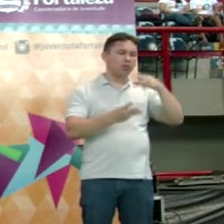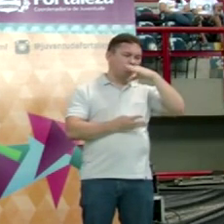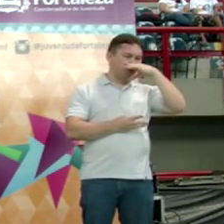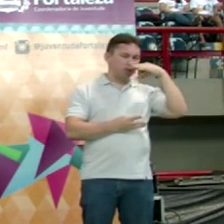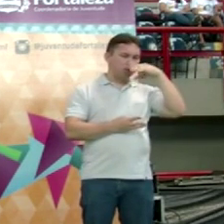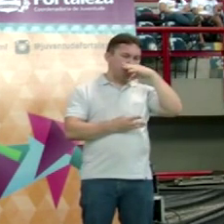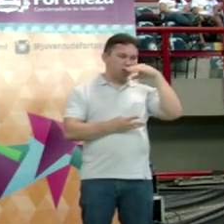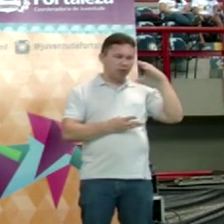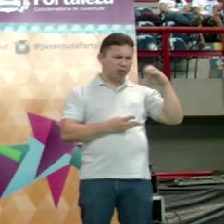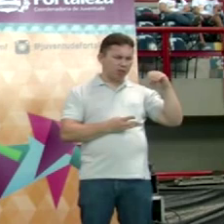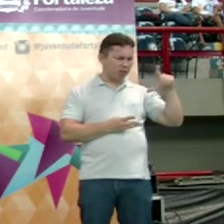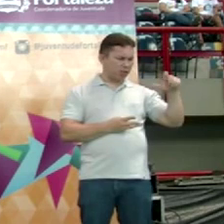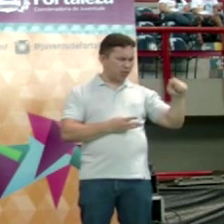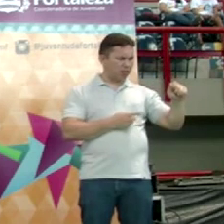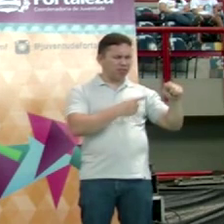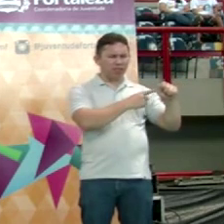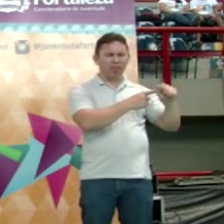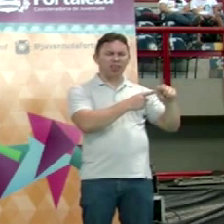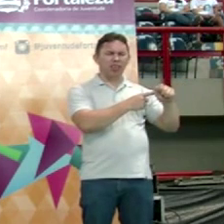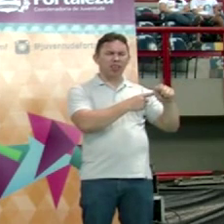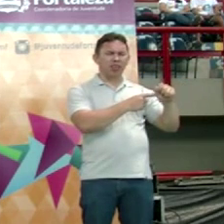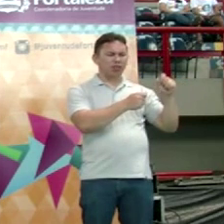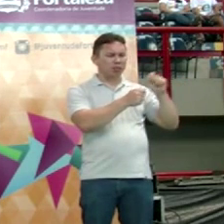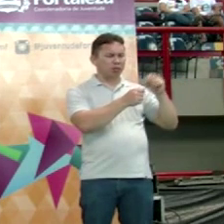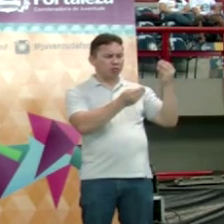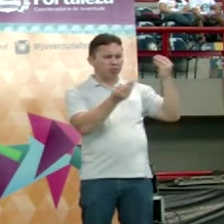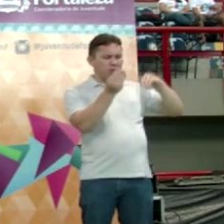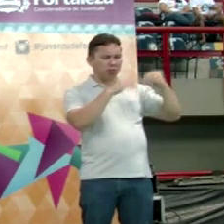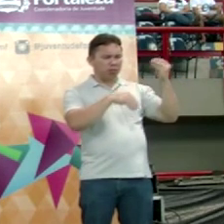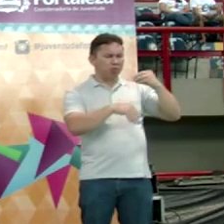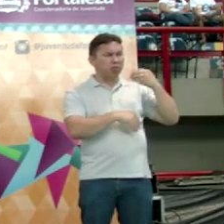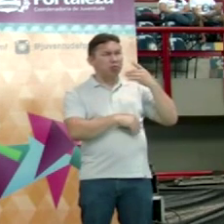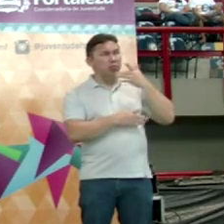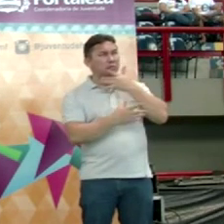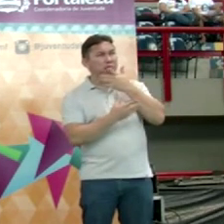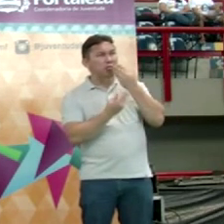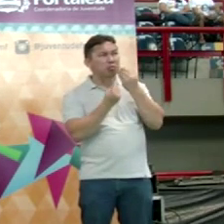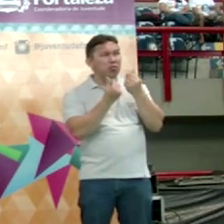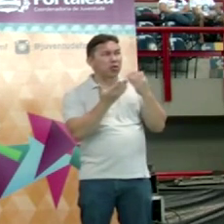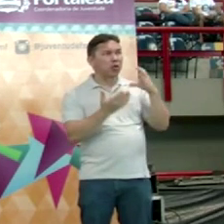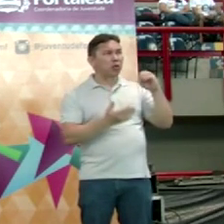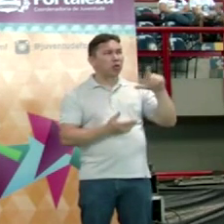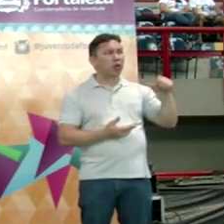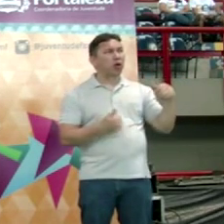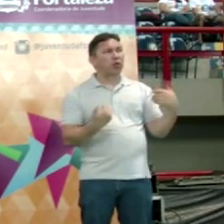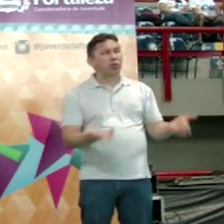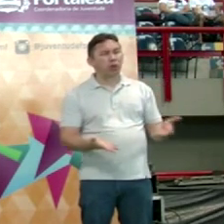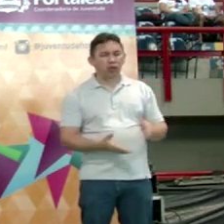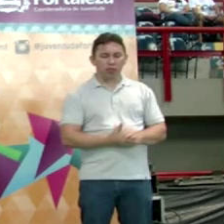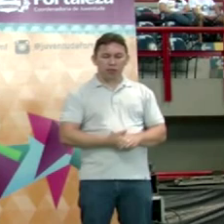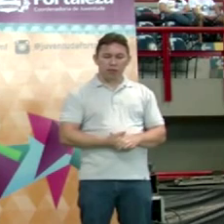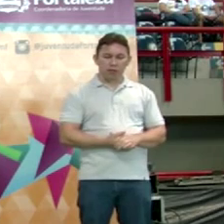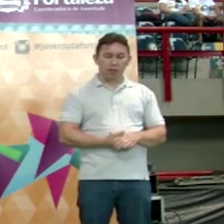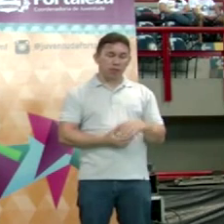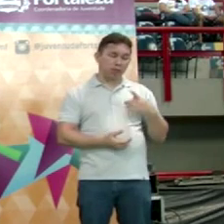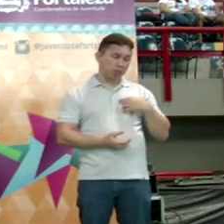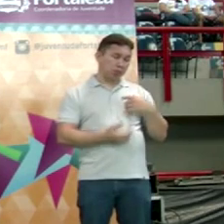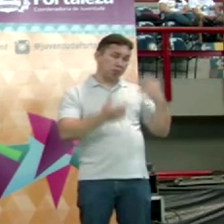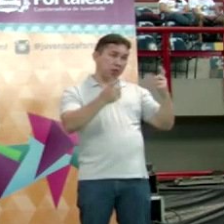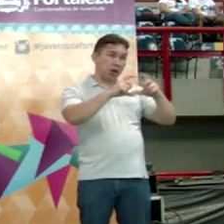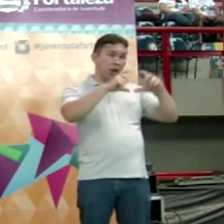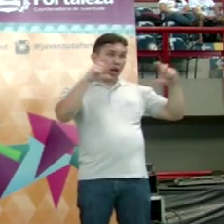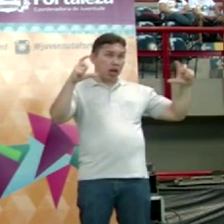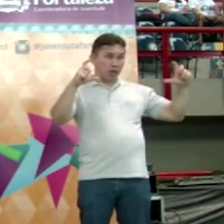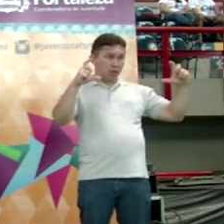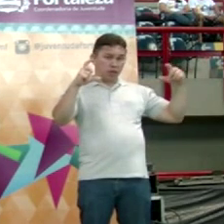aroma natural de cola. Qual a substância orgânica presente no sabor cola? Na verdade, a fórmula da